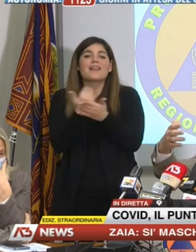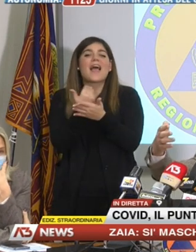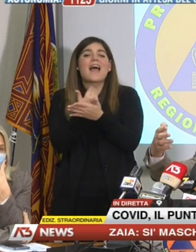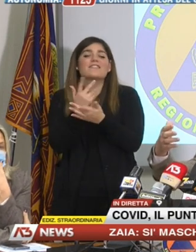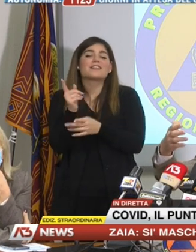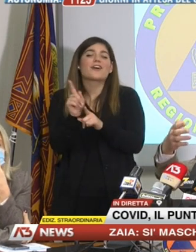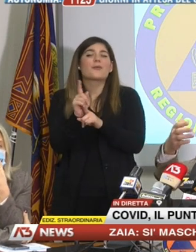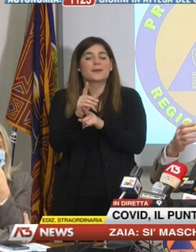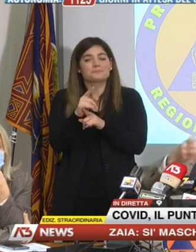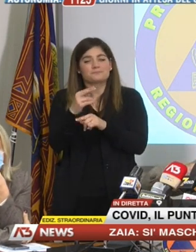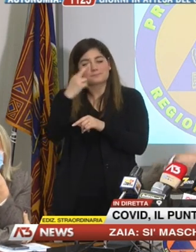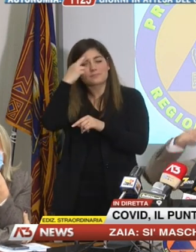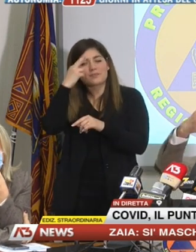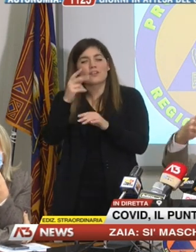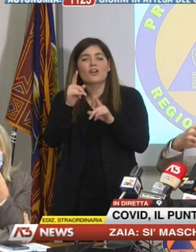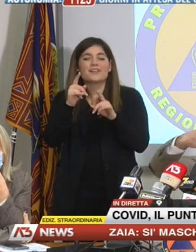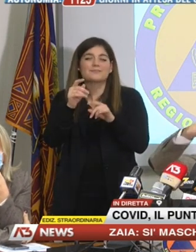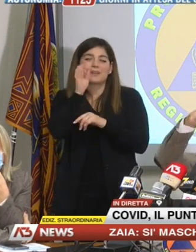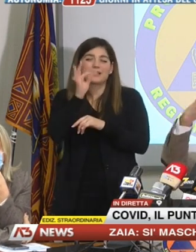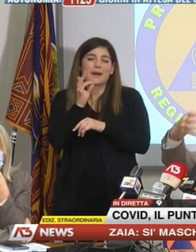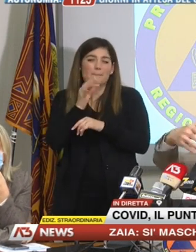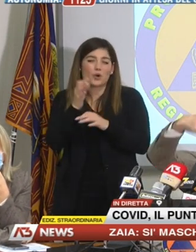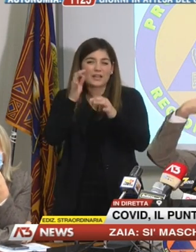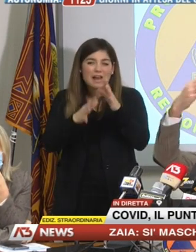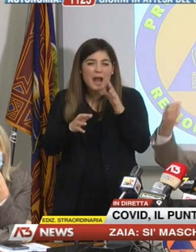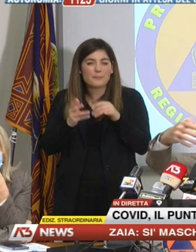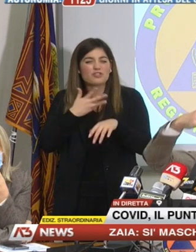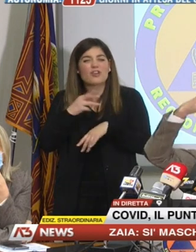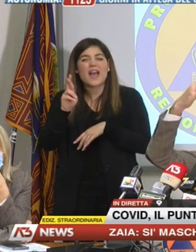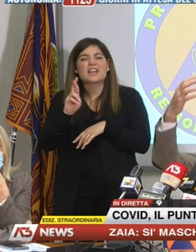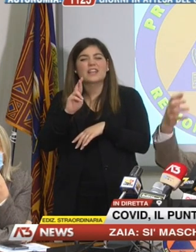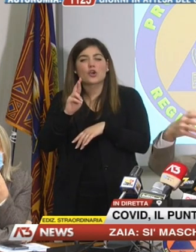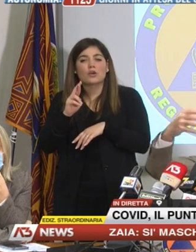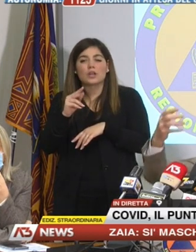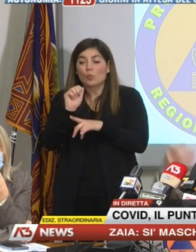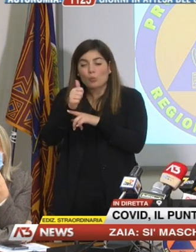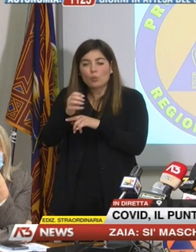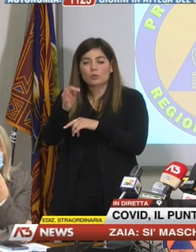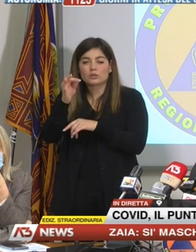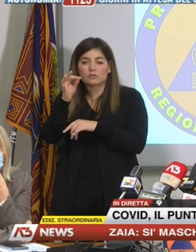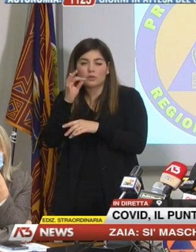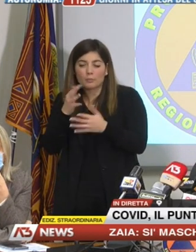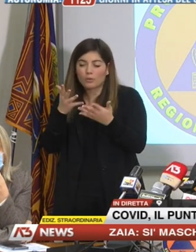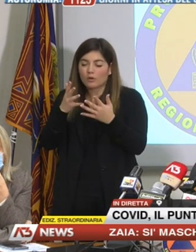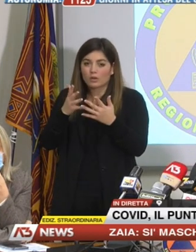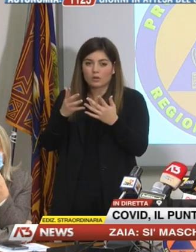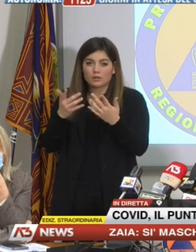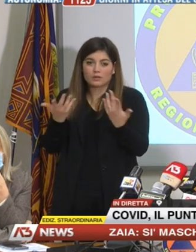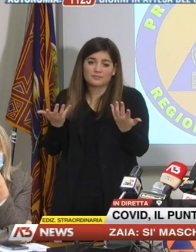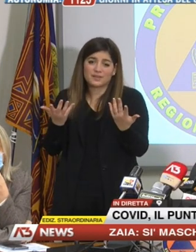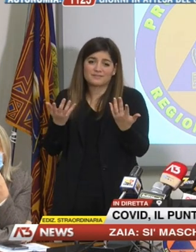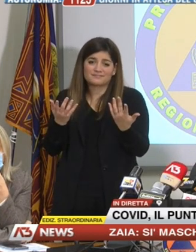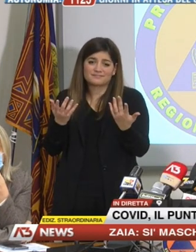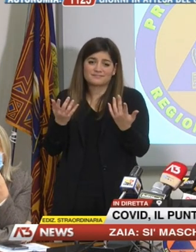quando avevamo avuto i tamponi rapidi abbiamo dovuto fare le prove, Rigoli fece i famosi 11.000 tamponi, mandò, e si dice ma che senso ha che questi tamponi qua